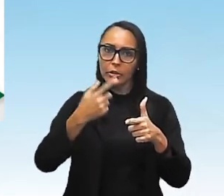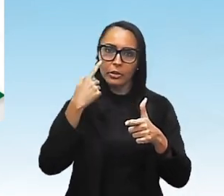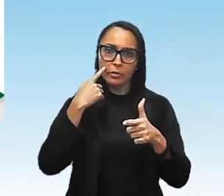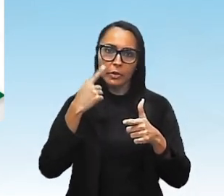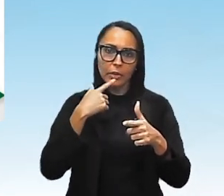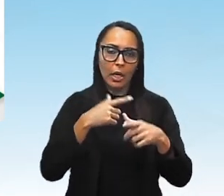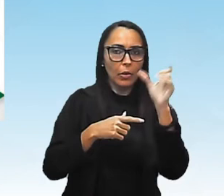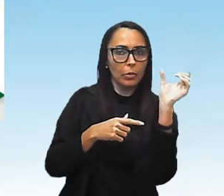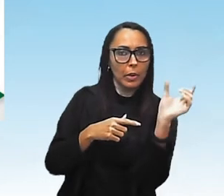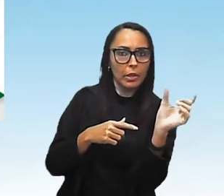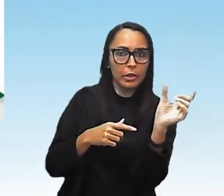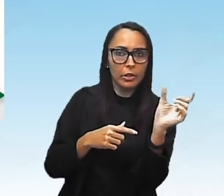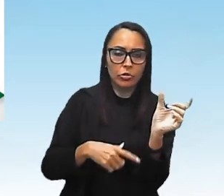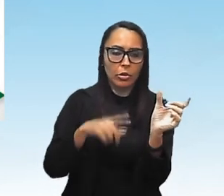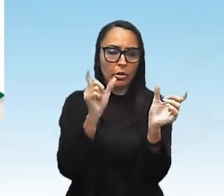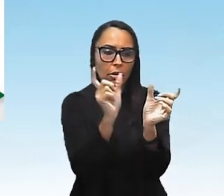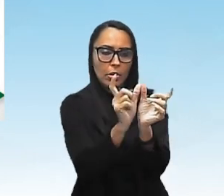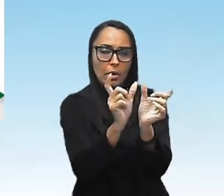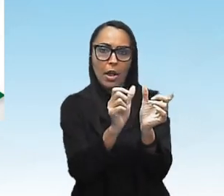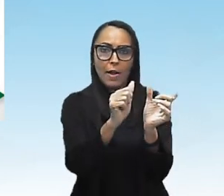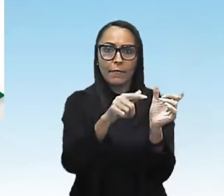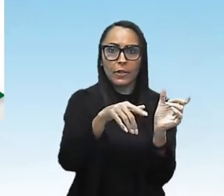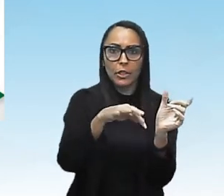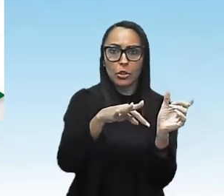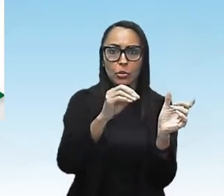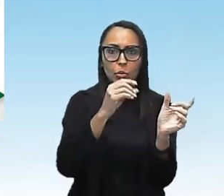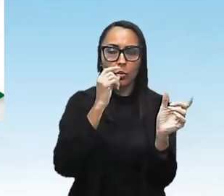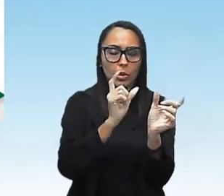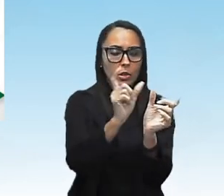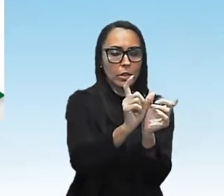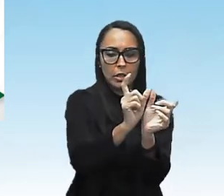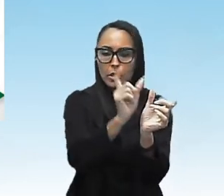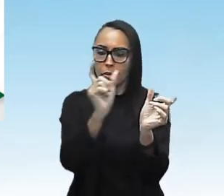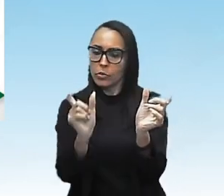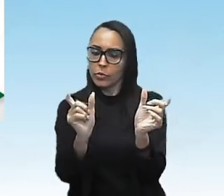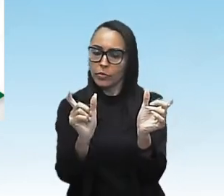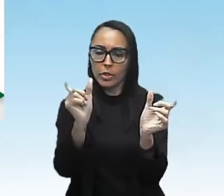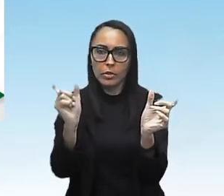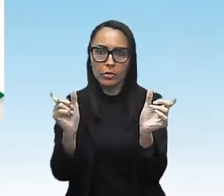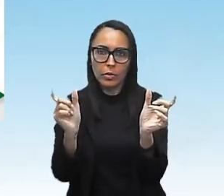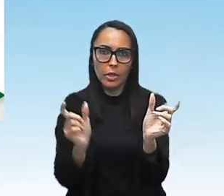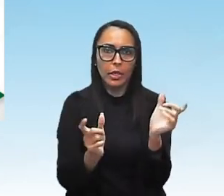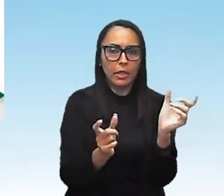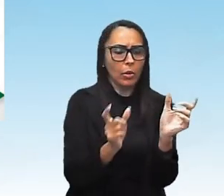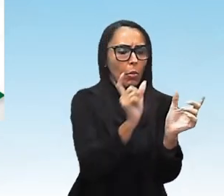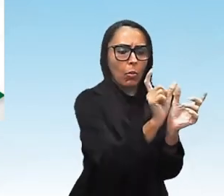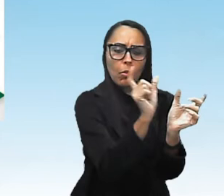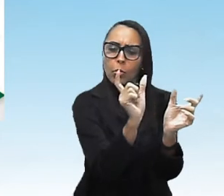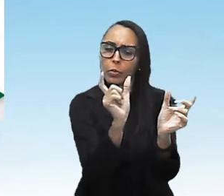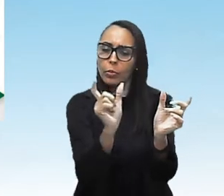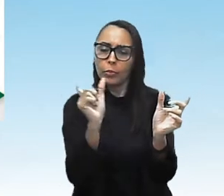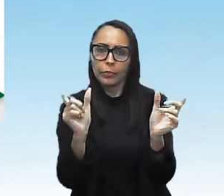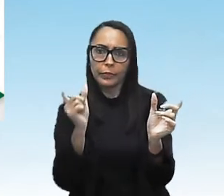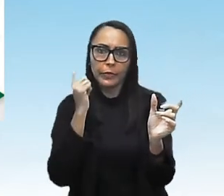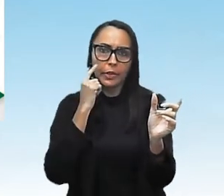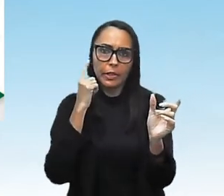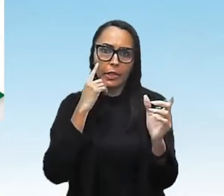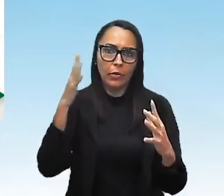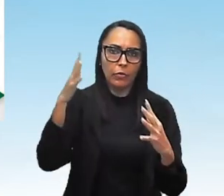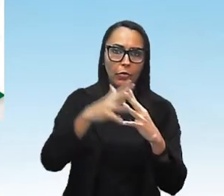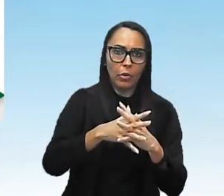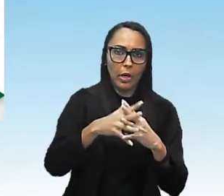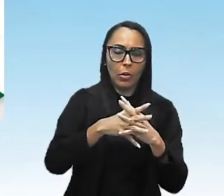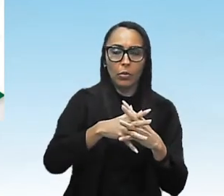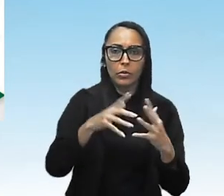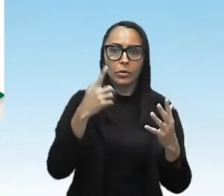prefixo, afixo, que é o sufixo, e o prefixo, nosso vogal de ligação, consoante de ligação. Então, uma